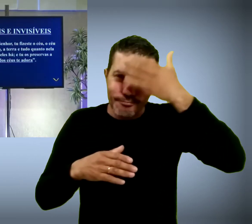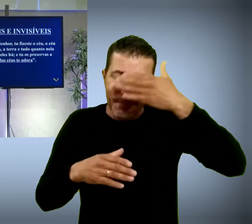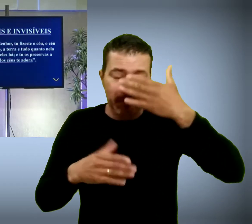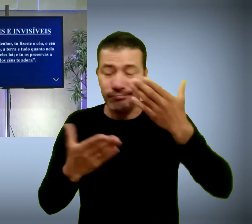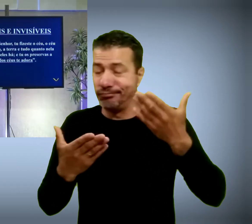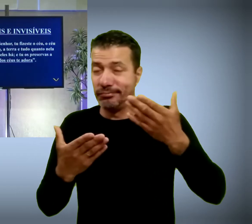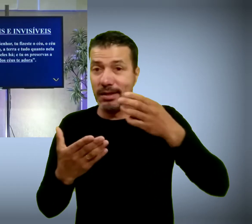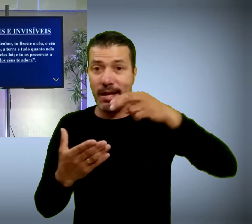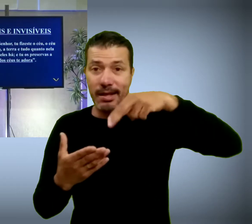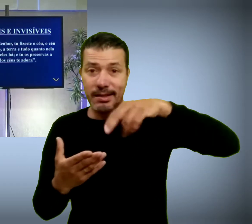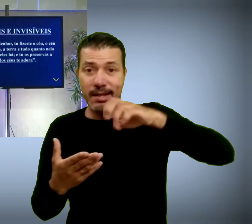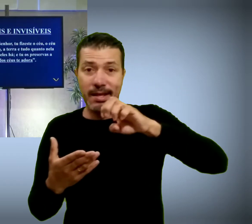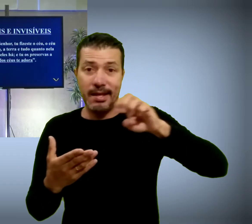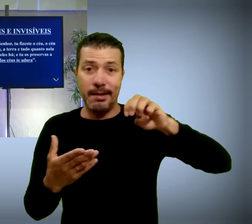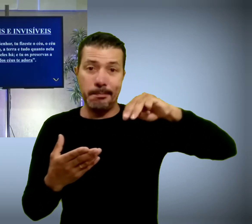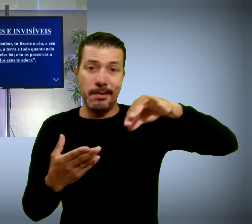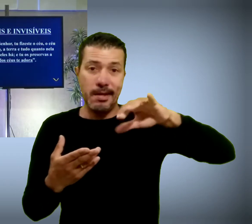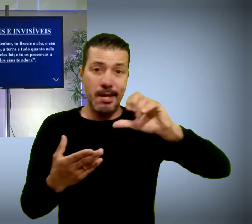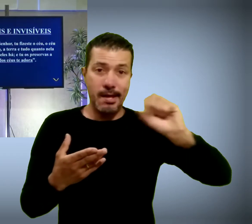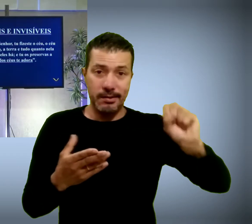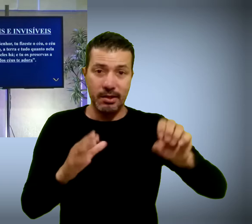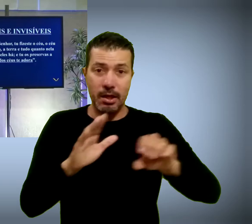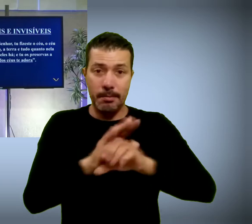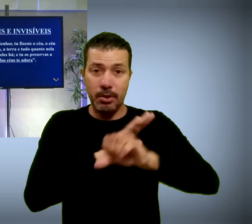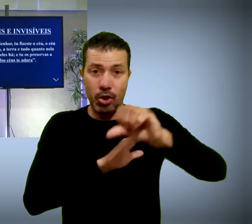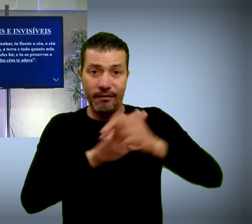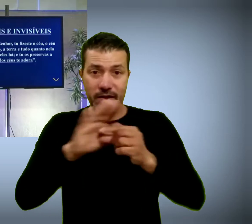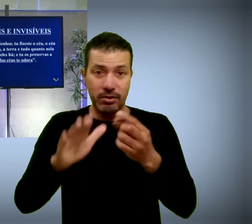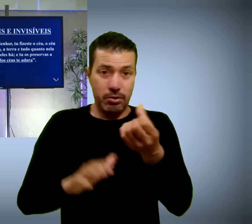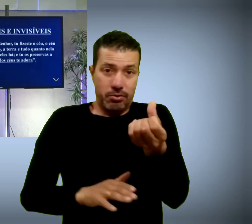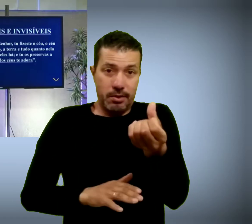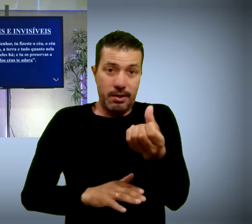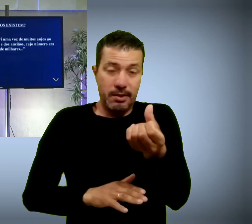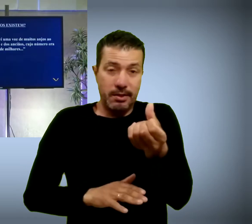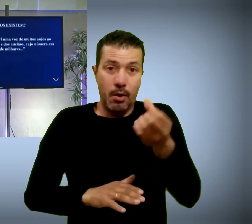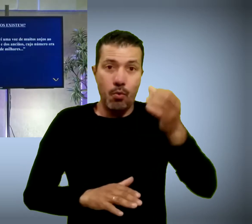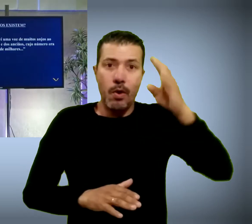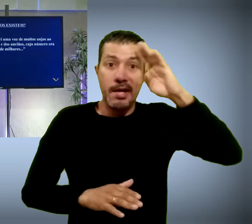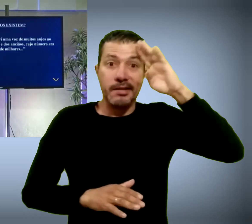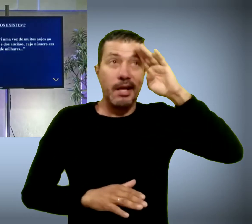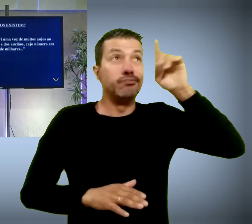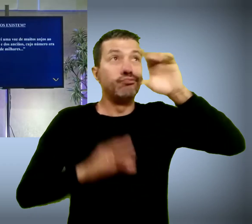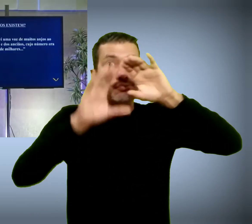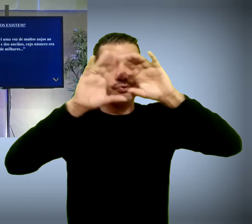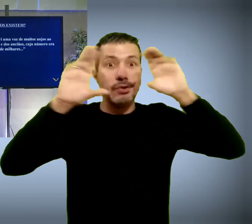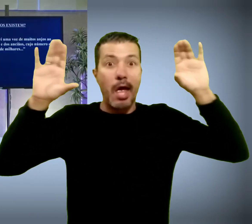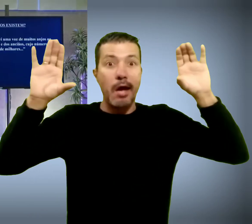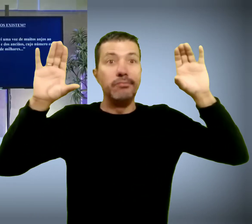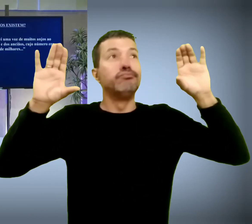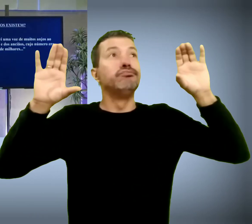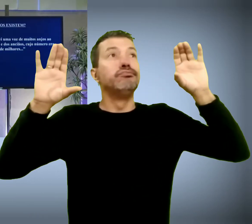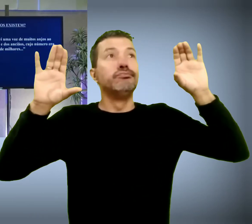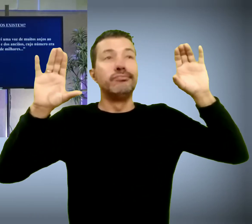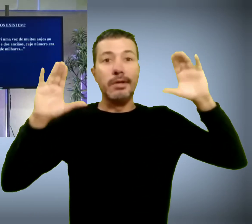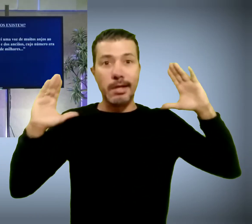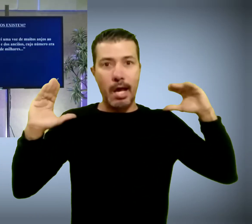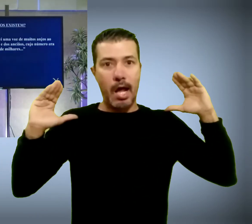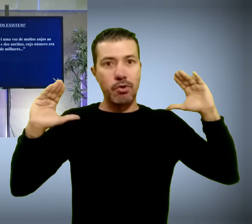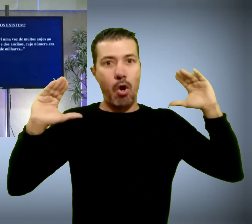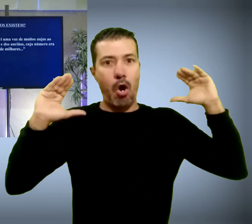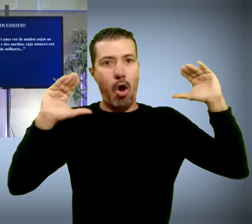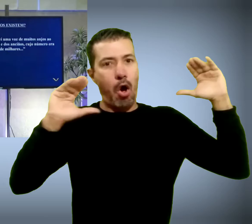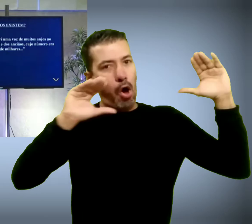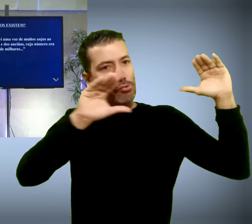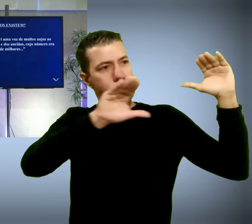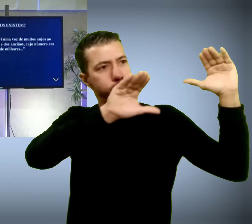9,6 diz que tem um exército dos céus que adora a Deus. E esse exército dos céus são os anjos, que são